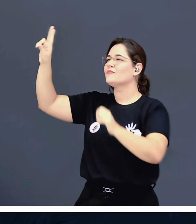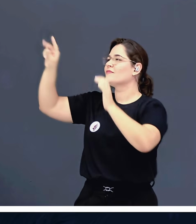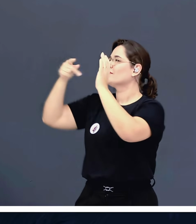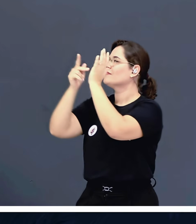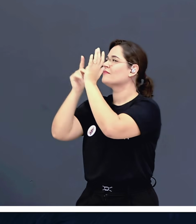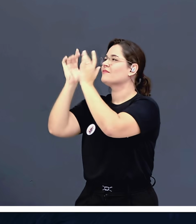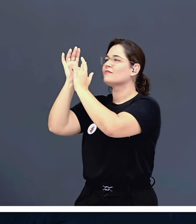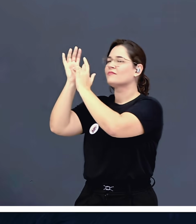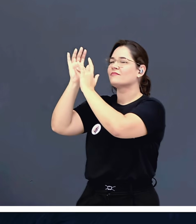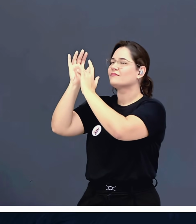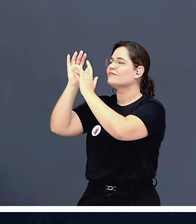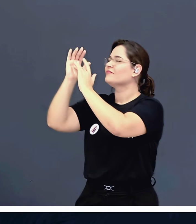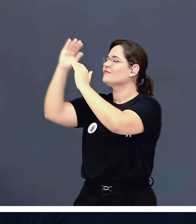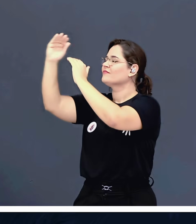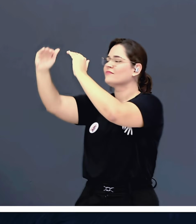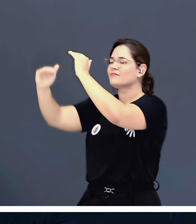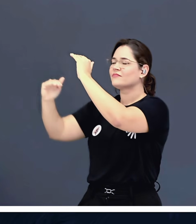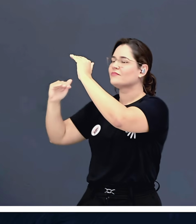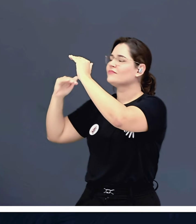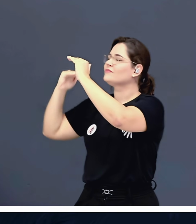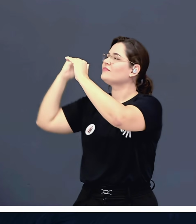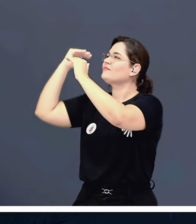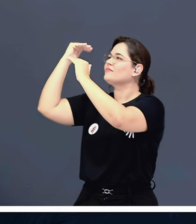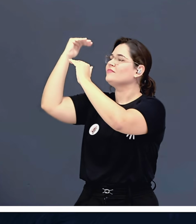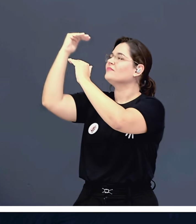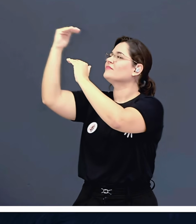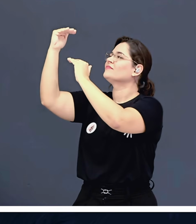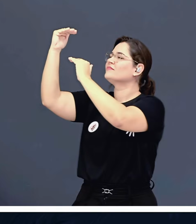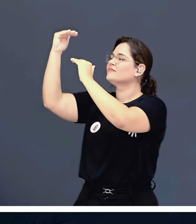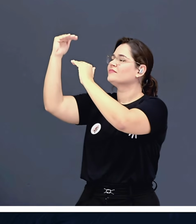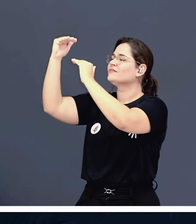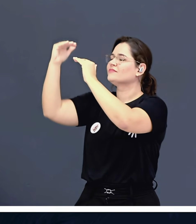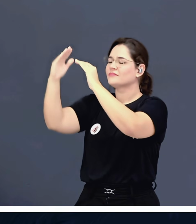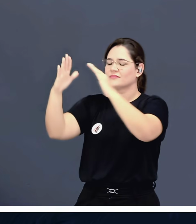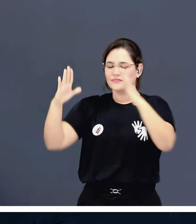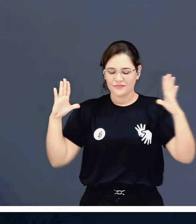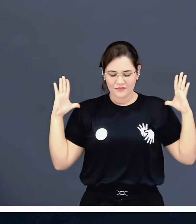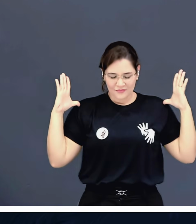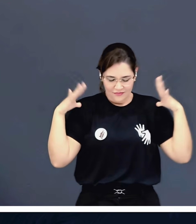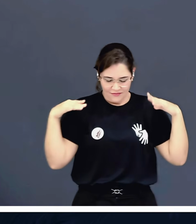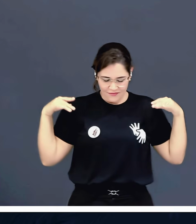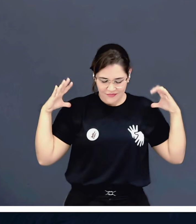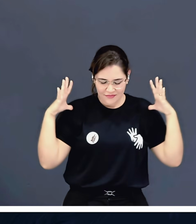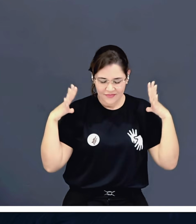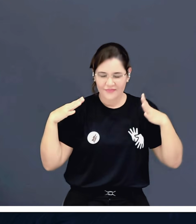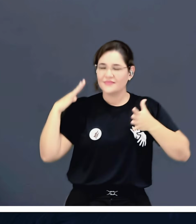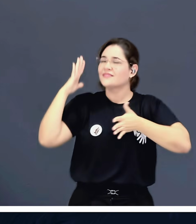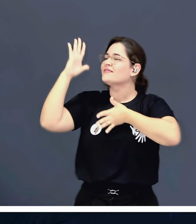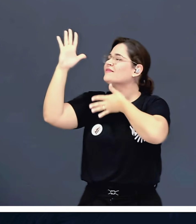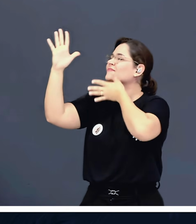nome é sobre todos e os anjos